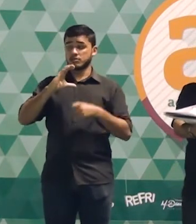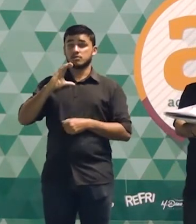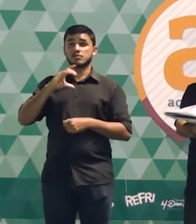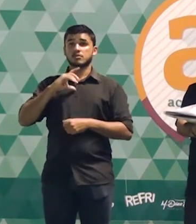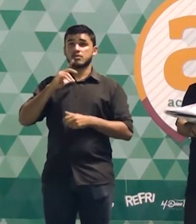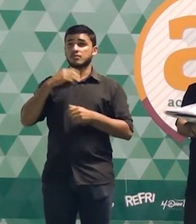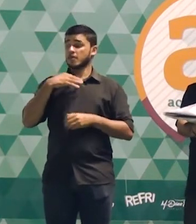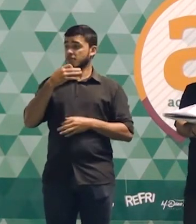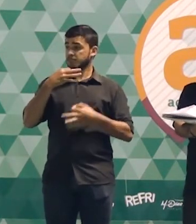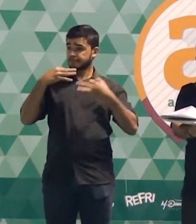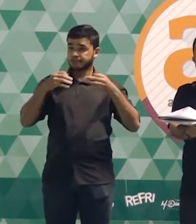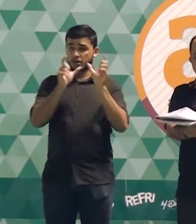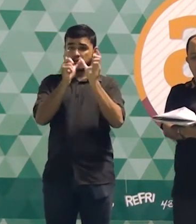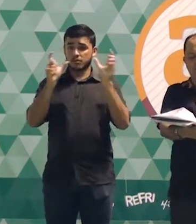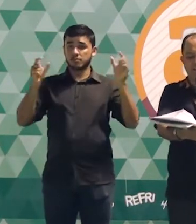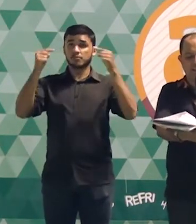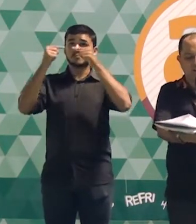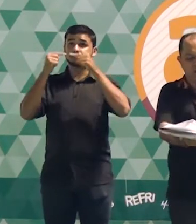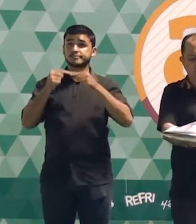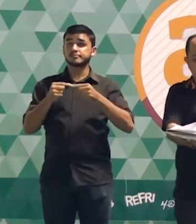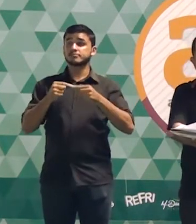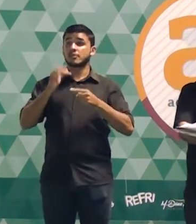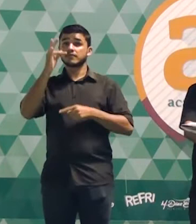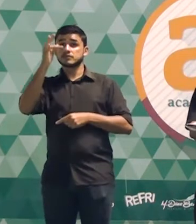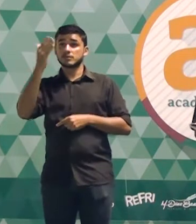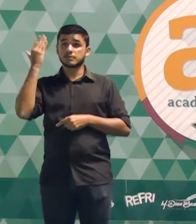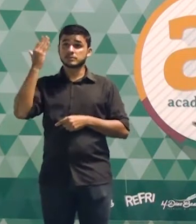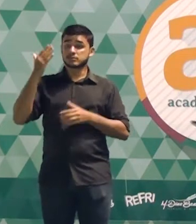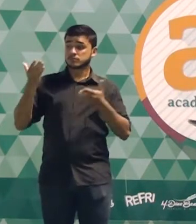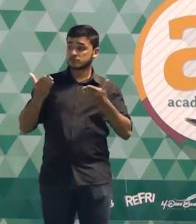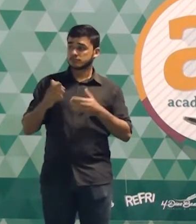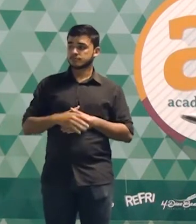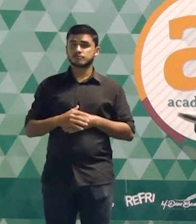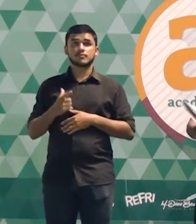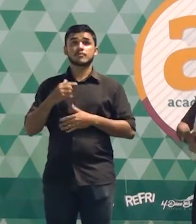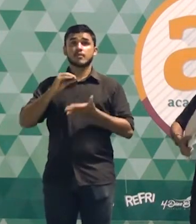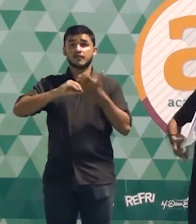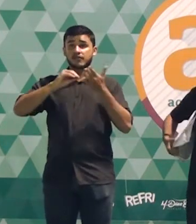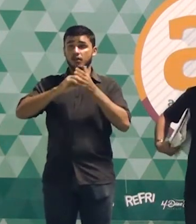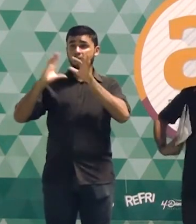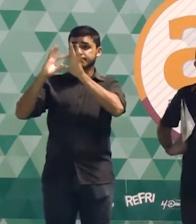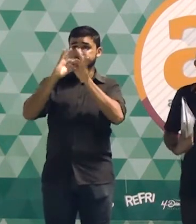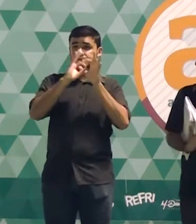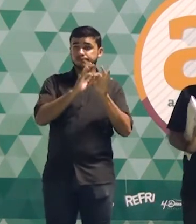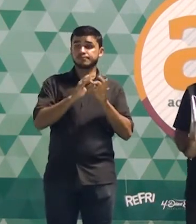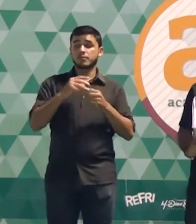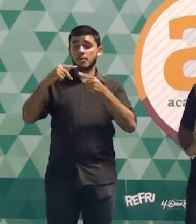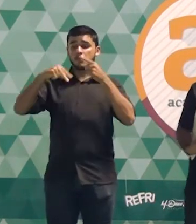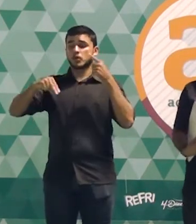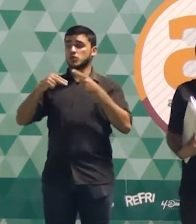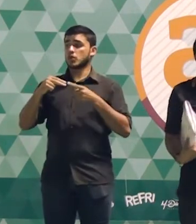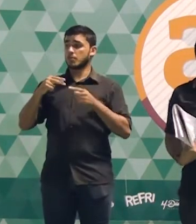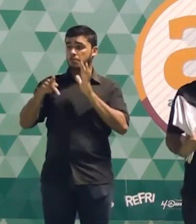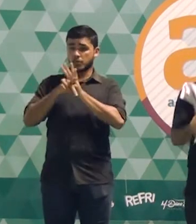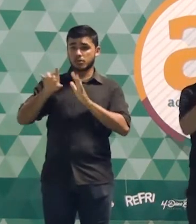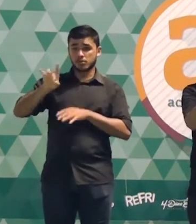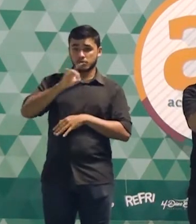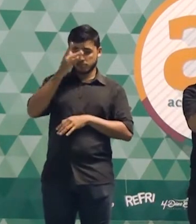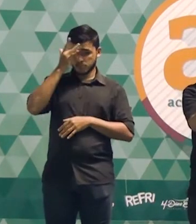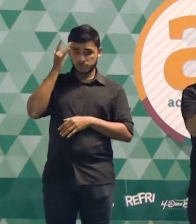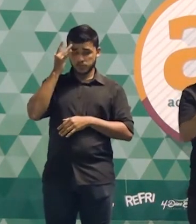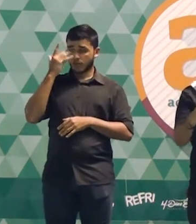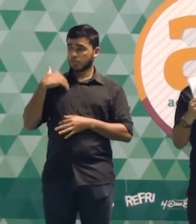aplicação dos tempos verbais, do uso de conectivos inadequados ou da aplicação padrão dos pronomes pessoais. Você notou pela